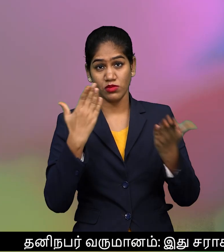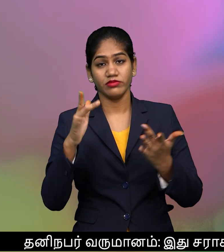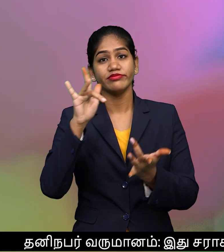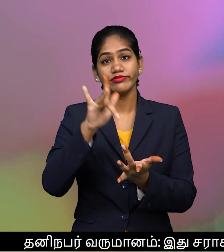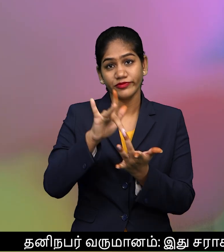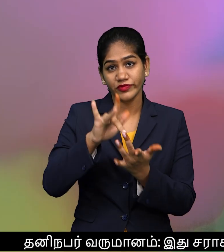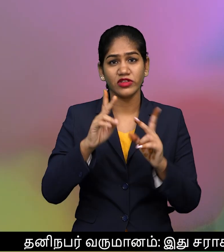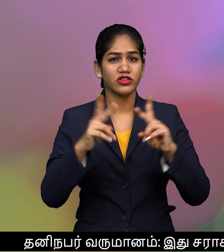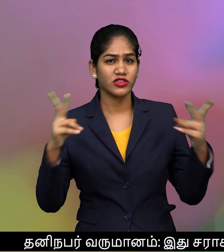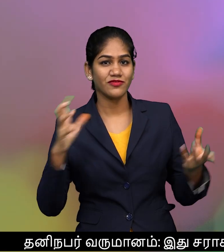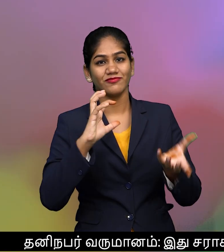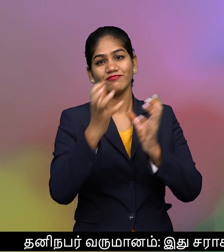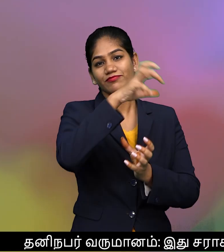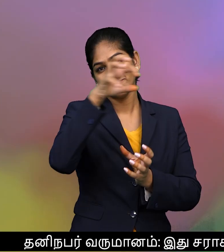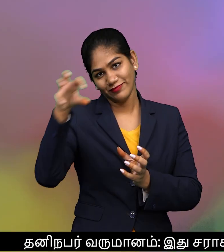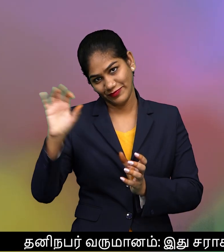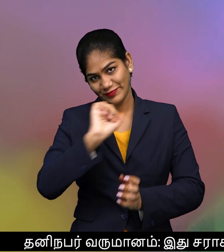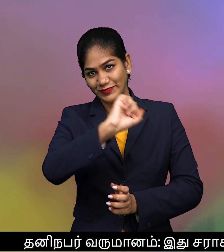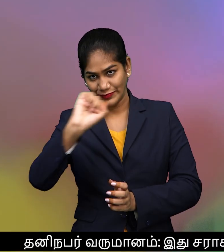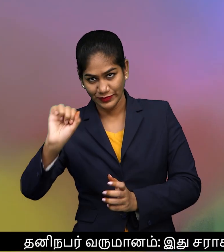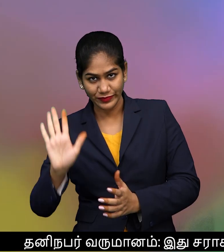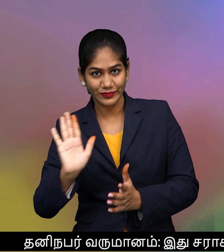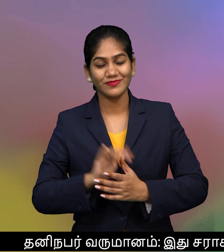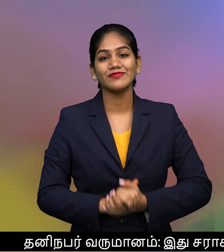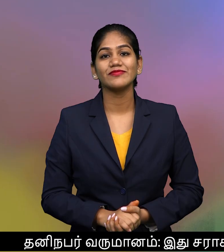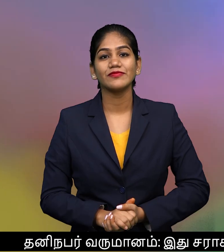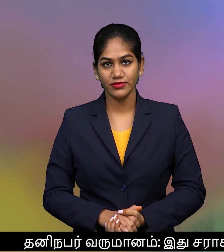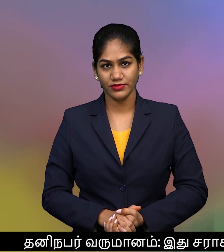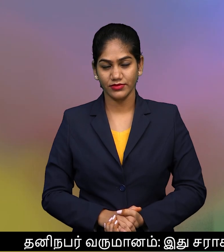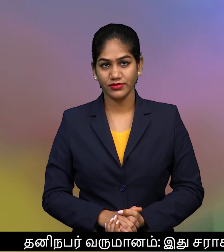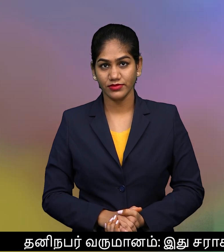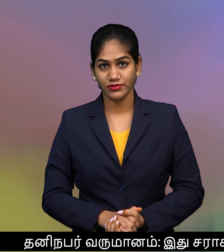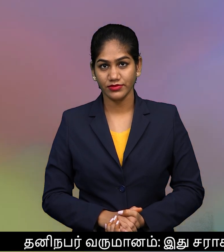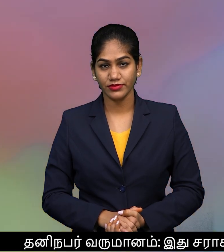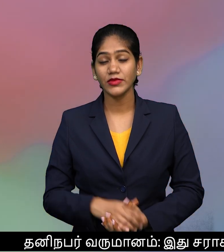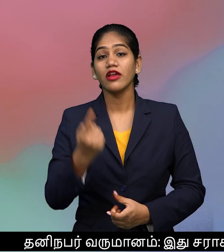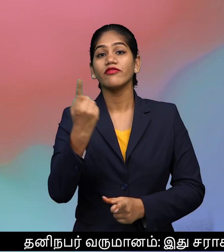தனிநபர் வருமானம் இது சராசரி வருமானம் என்றும் அழைக்கப்படுகிறது.